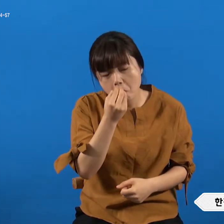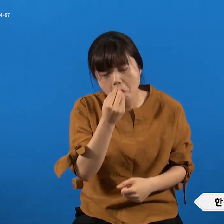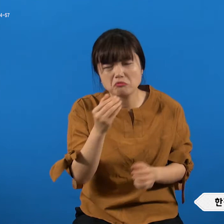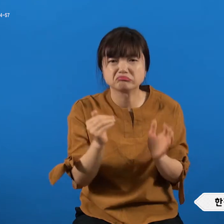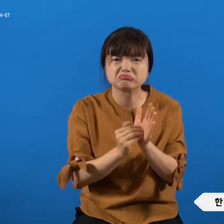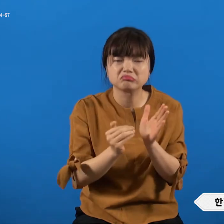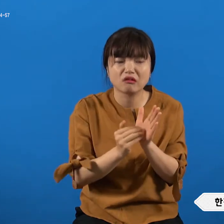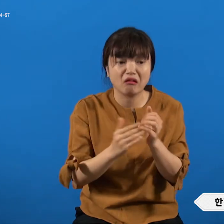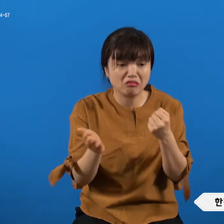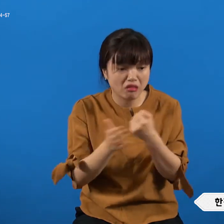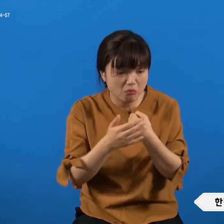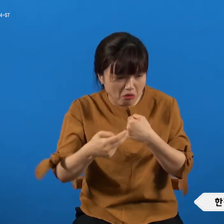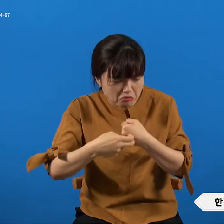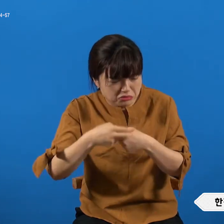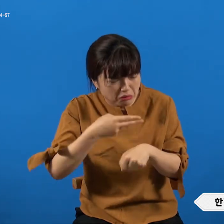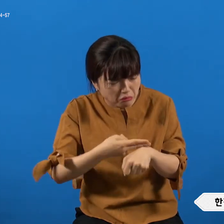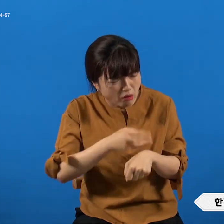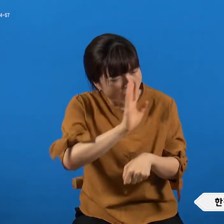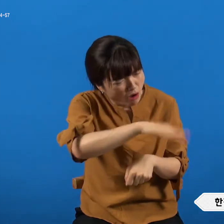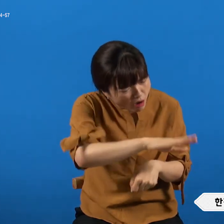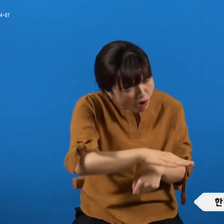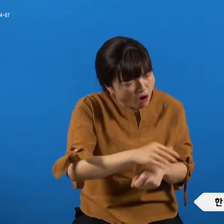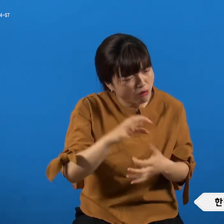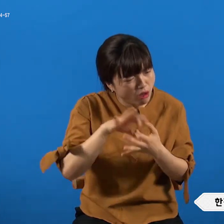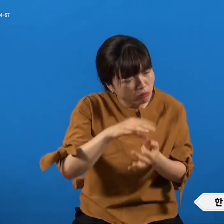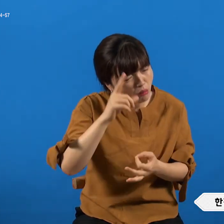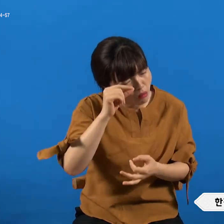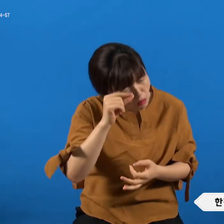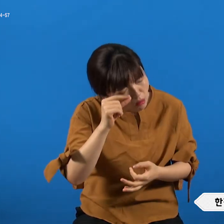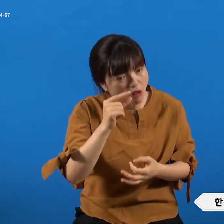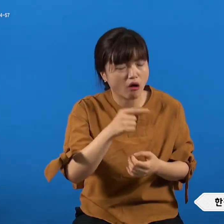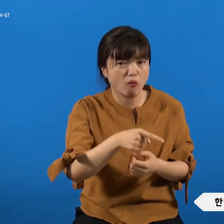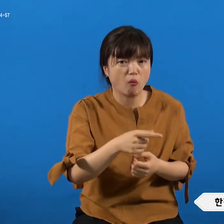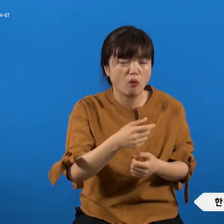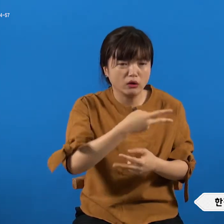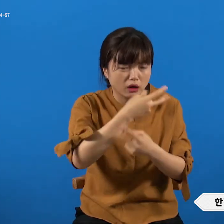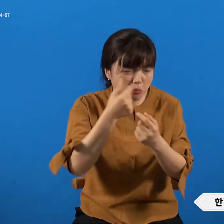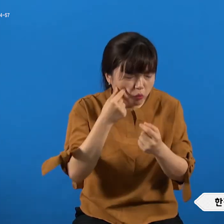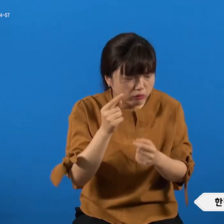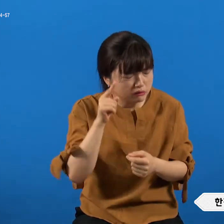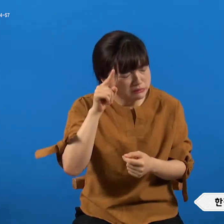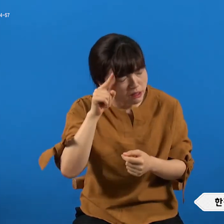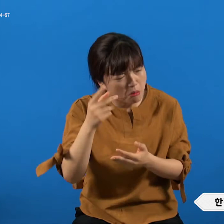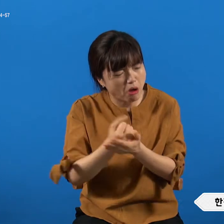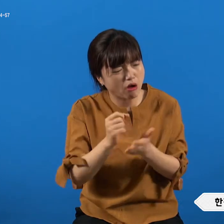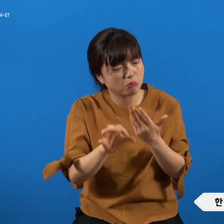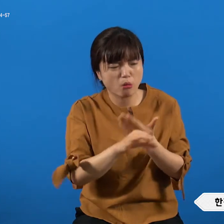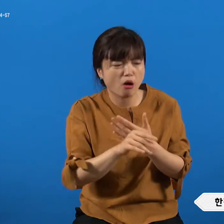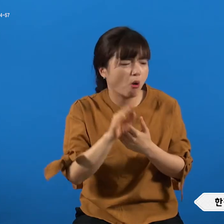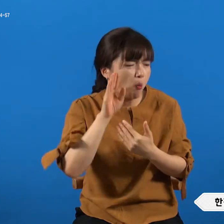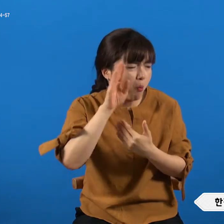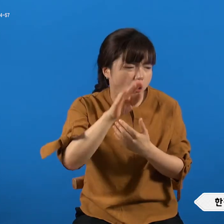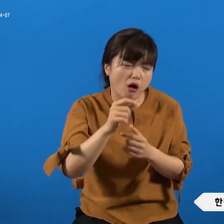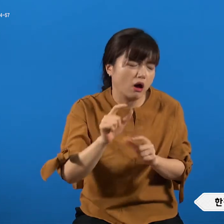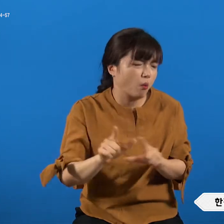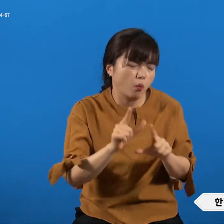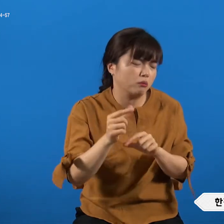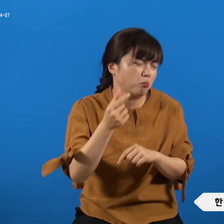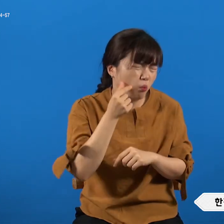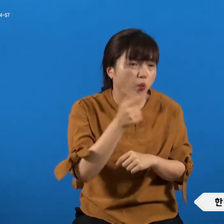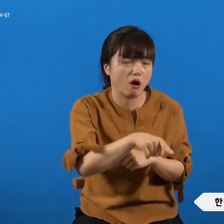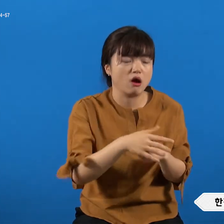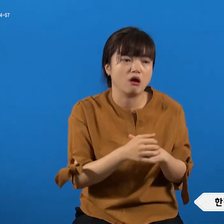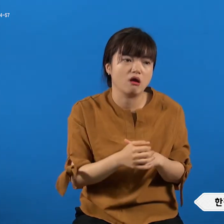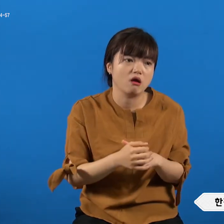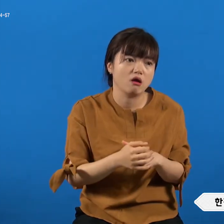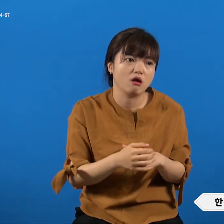있습니다. 의사들이 그런 식으로 불면에 시달리고 그리고 스트레스 받고 하면 얼마 못 버틴다고 경고를